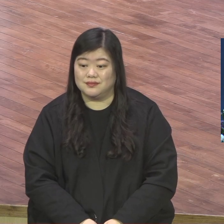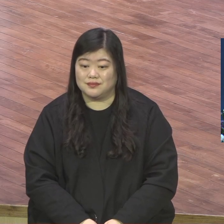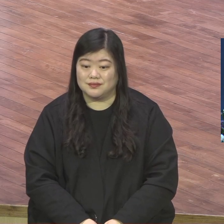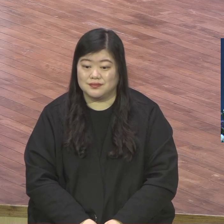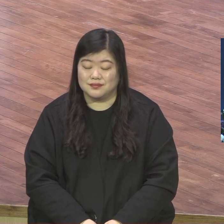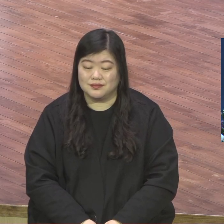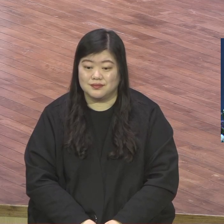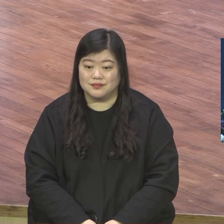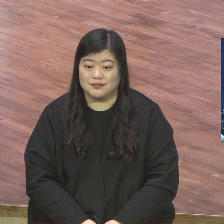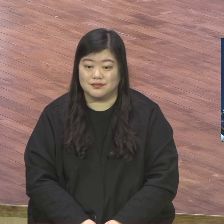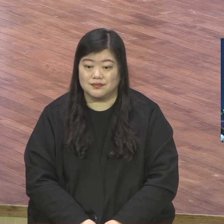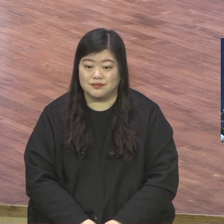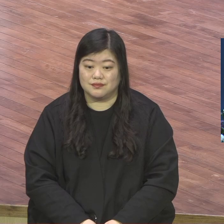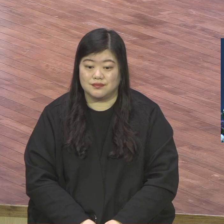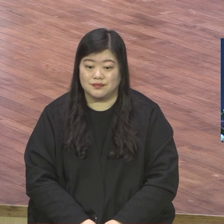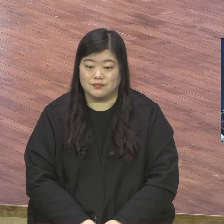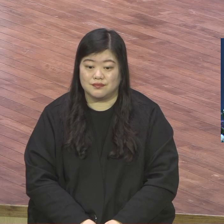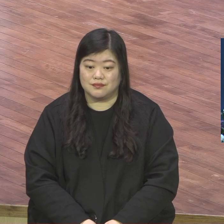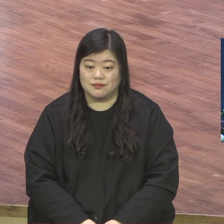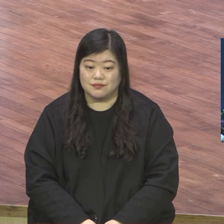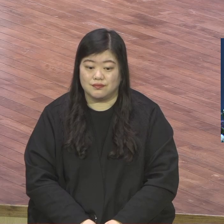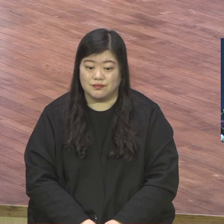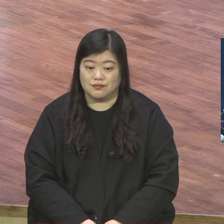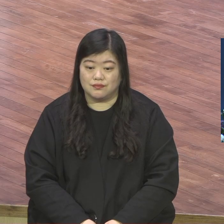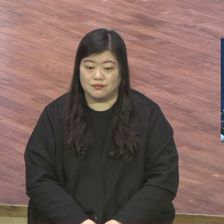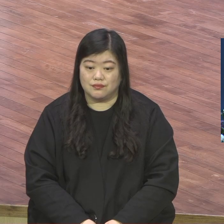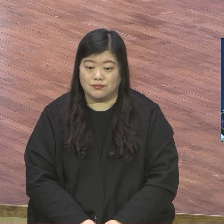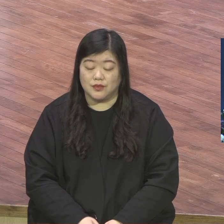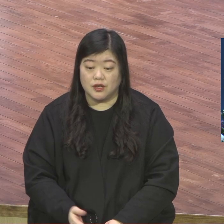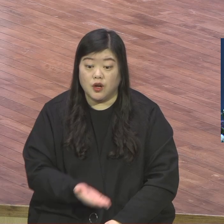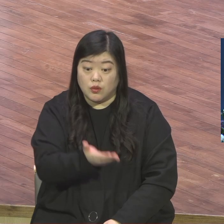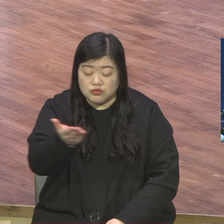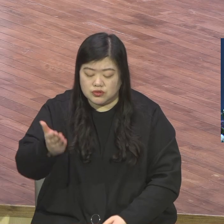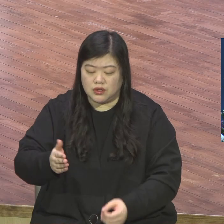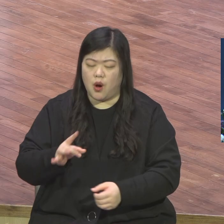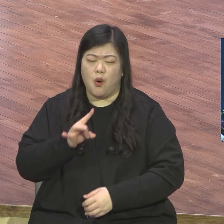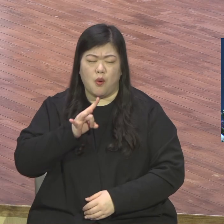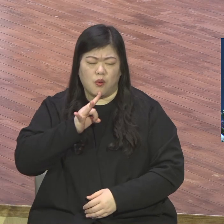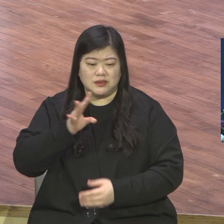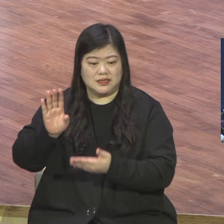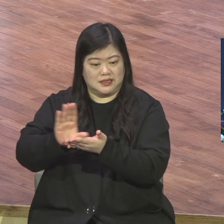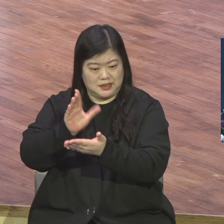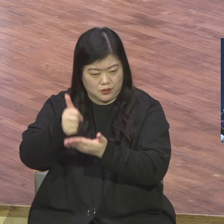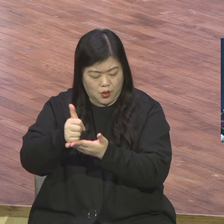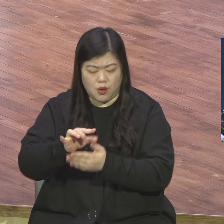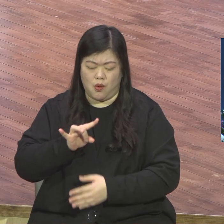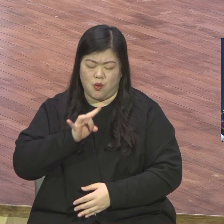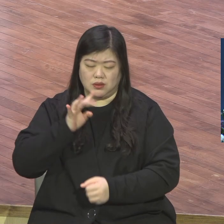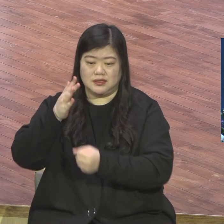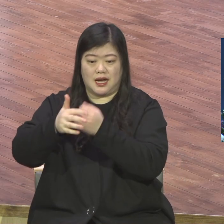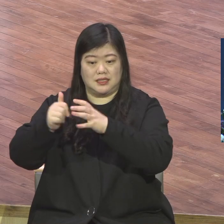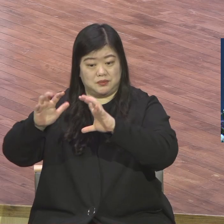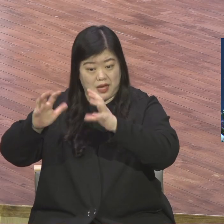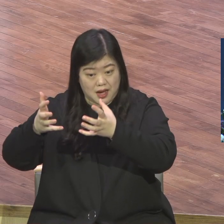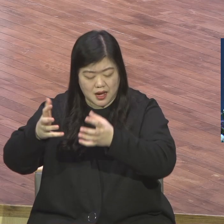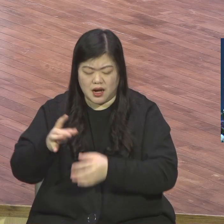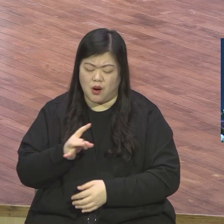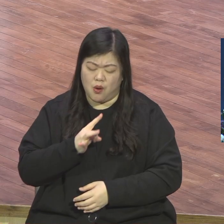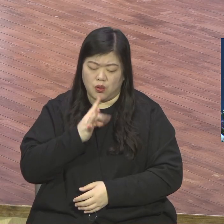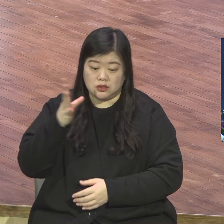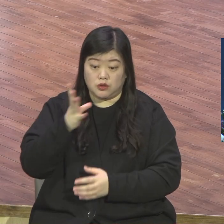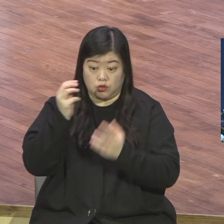왜 그렇습니까? 우리 속에 무슨 고백이 되고 있습니까? 오직 그리스도, 오직 하나님 나라, 오직 성령 충만. 이거를